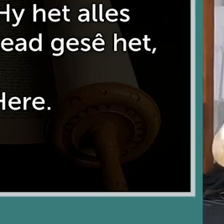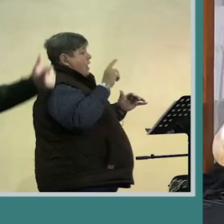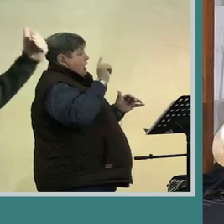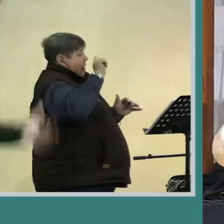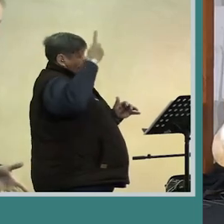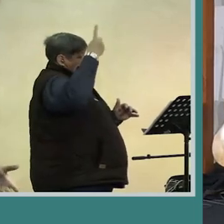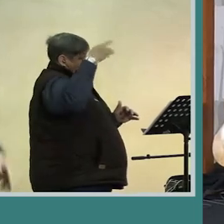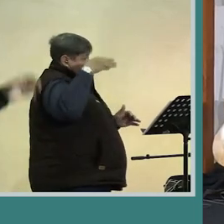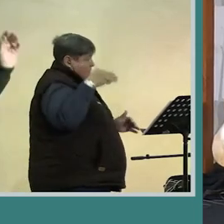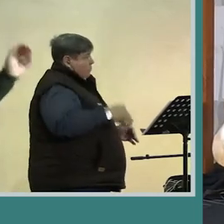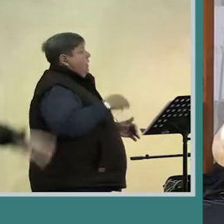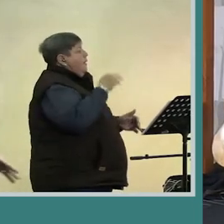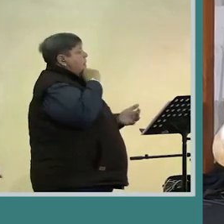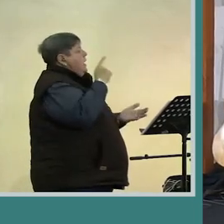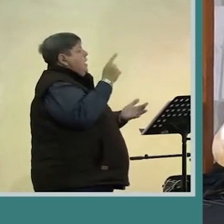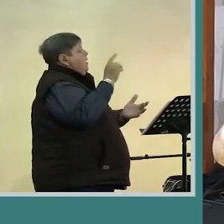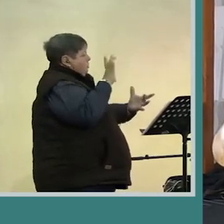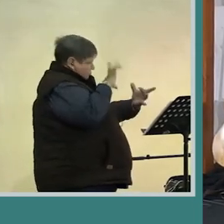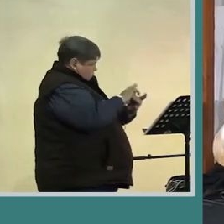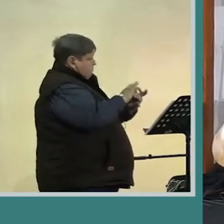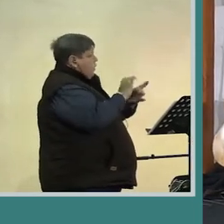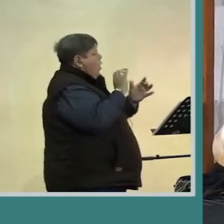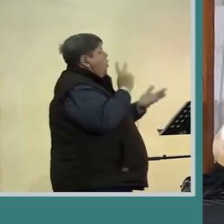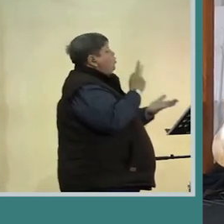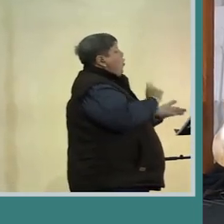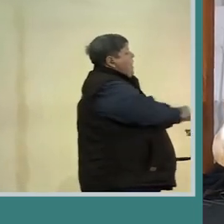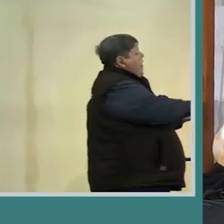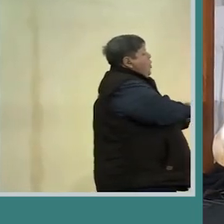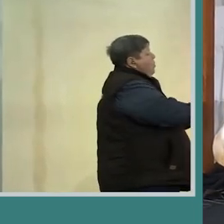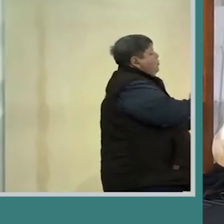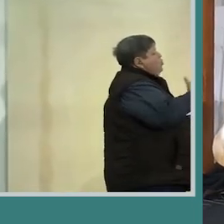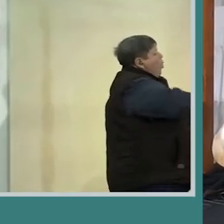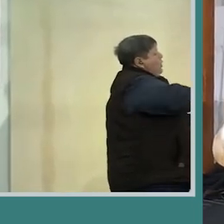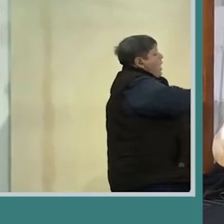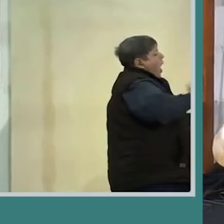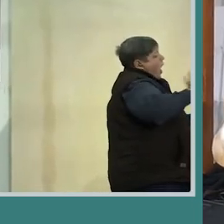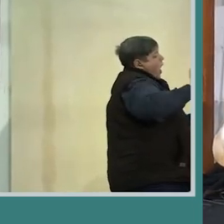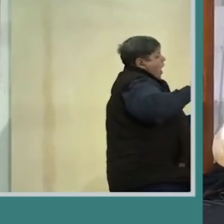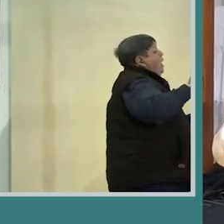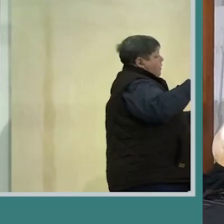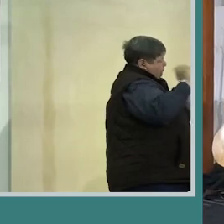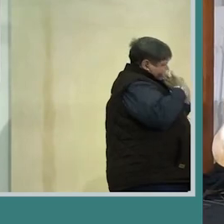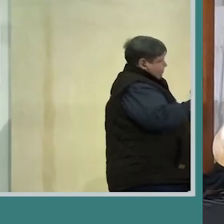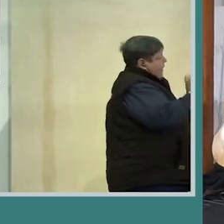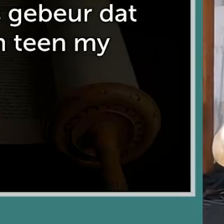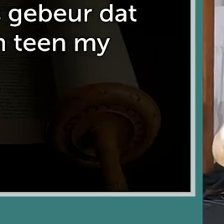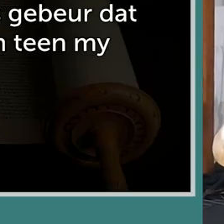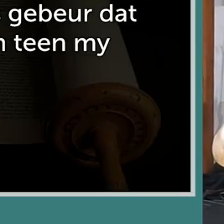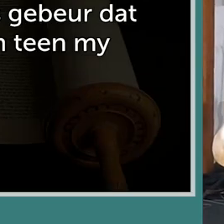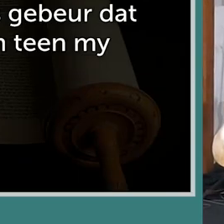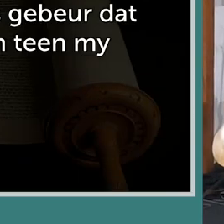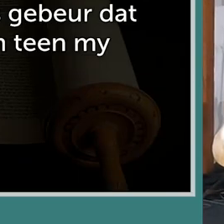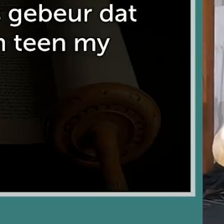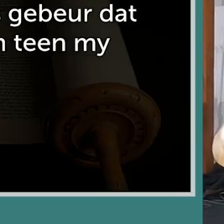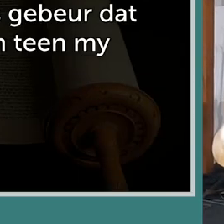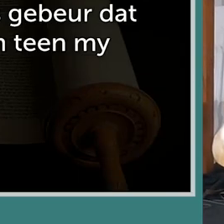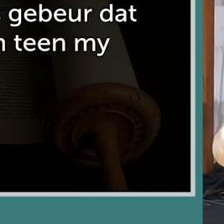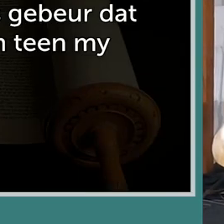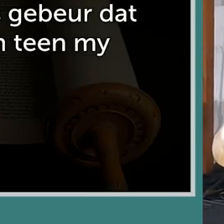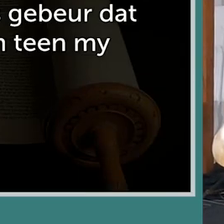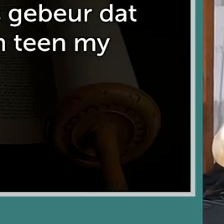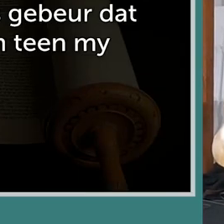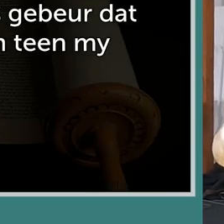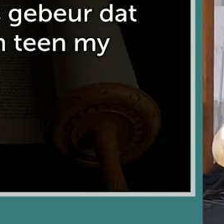hier is nou vastgemaak dis oor die inkomst hy is nou ambtlik die leier en nou lees ons in vers 12 toestier jeft asso hy